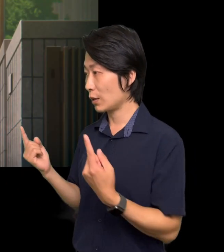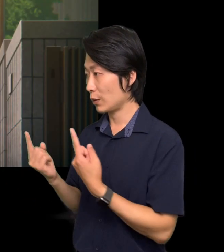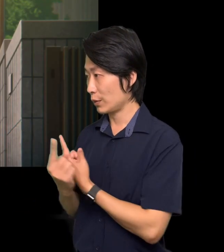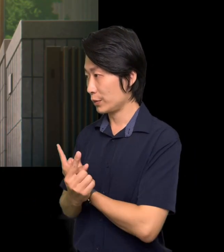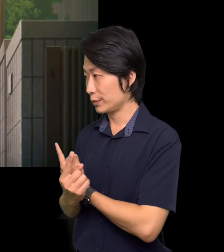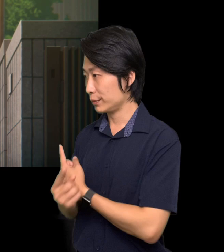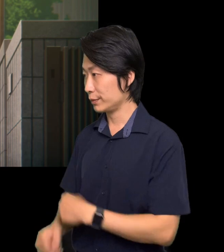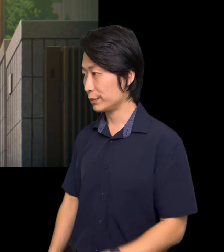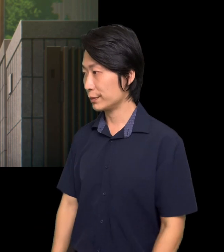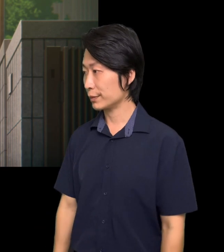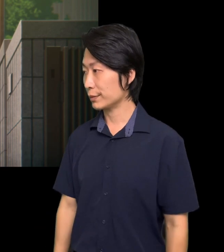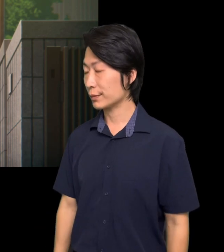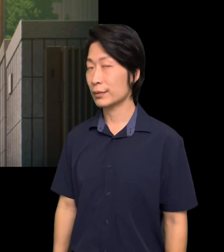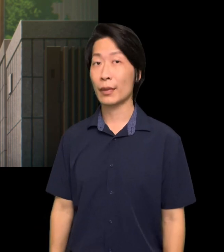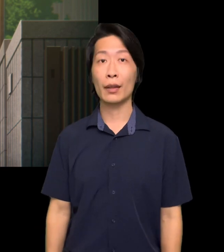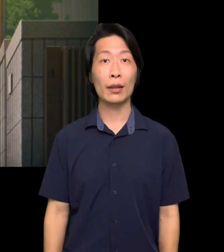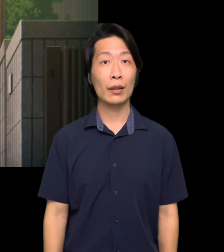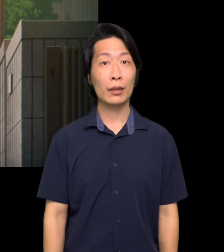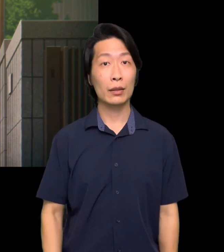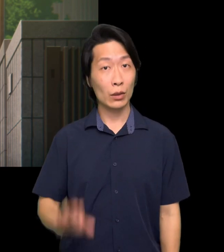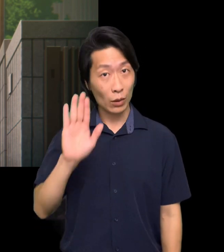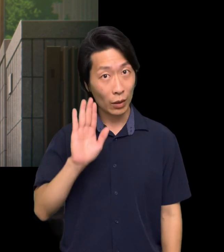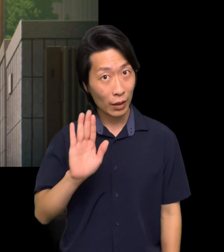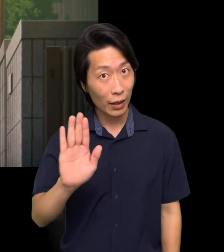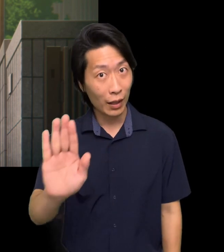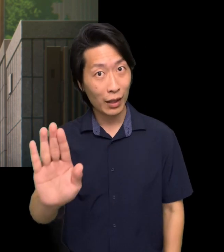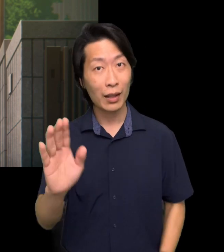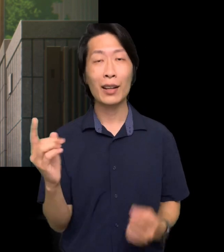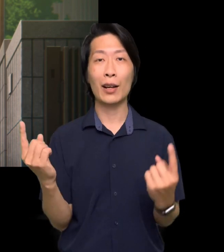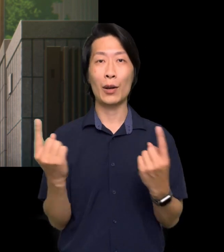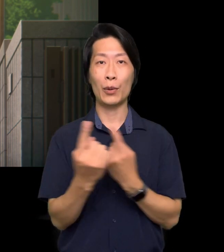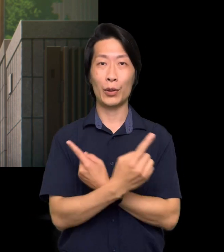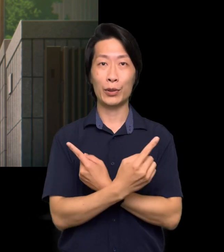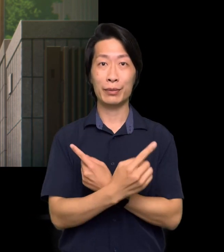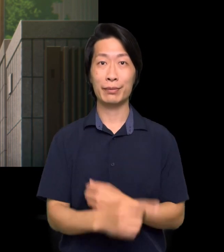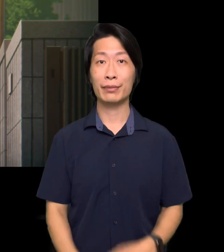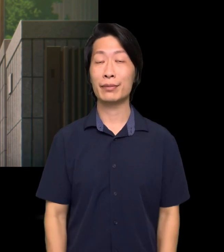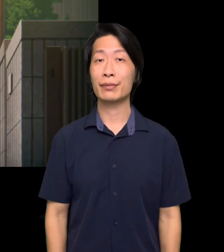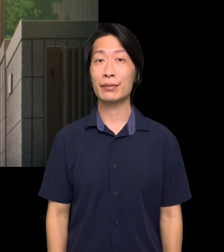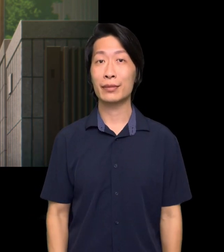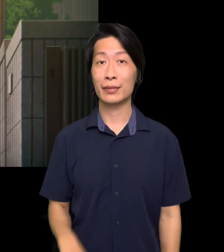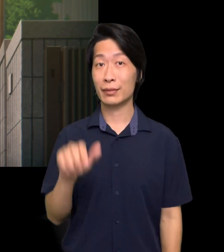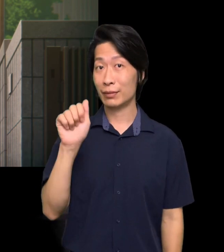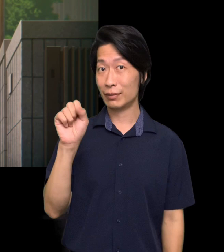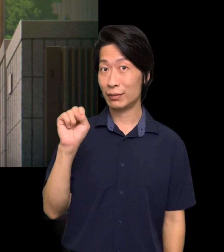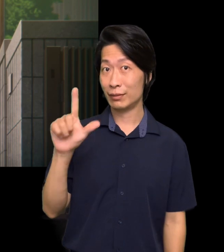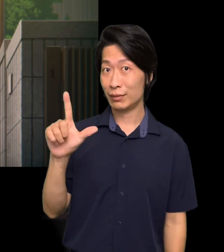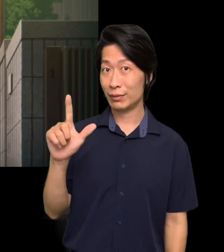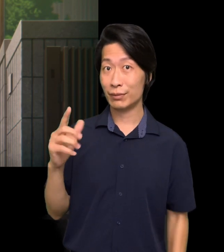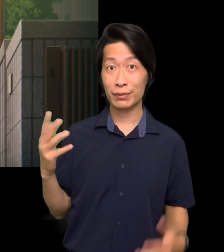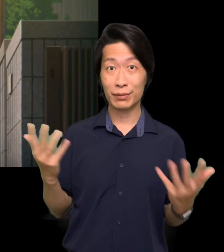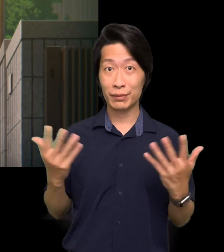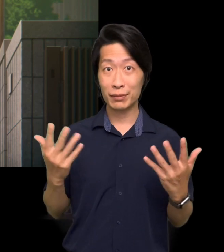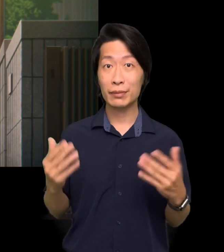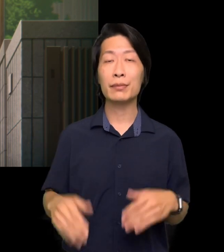これから変わる。これから変わる。